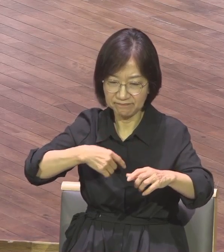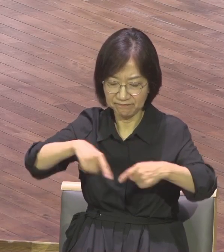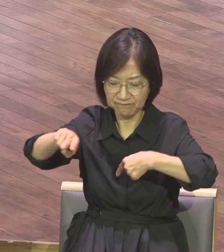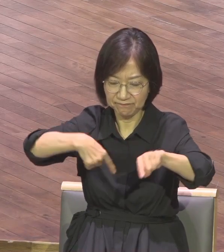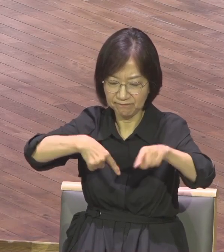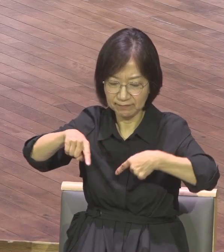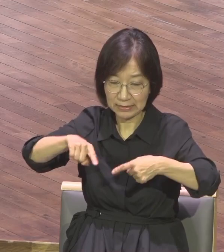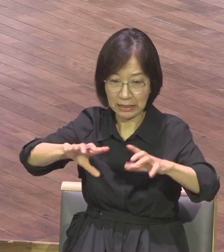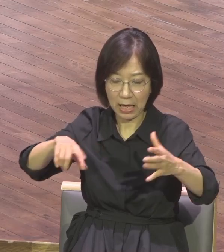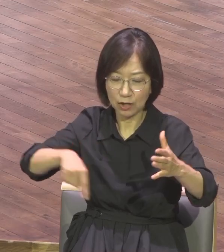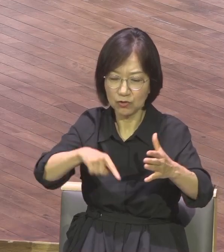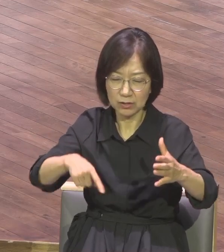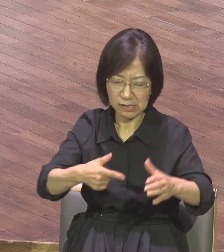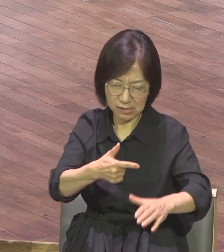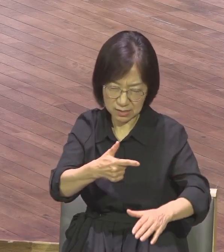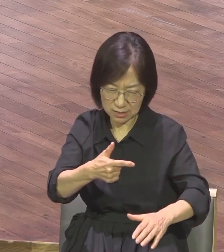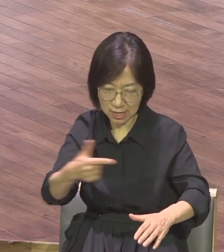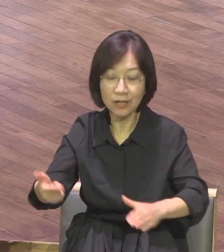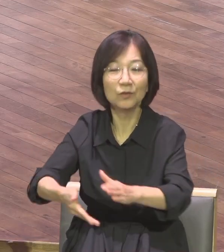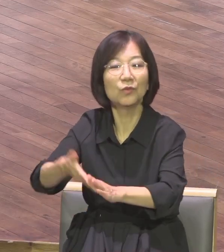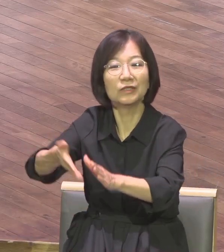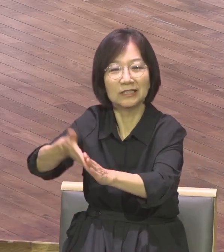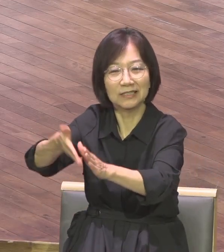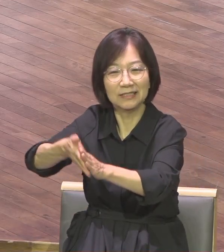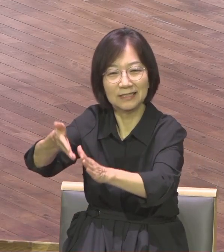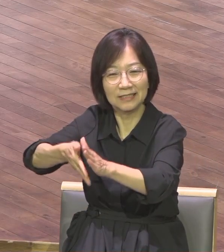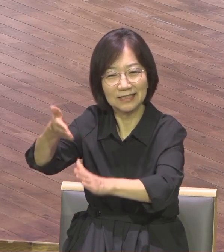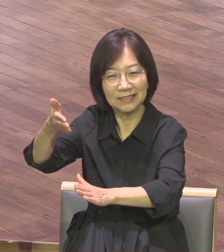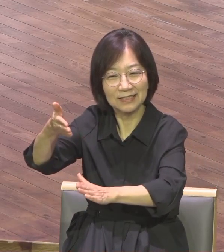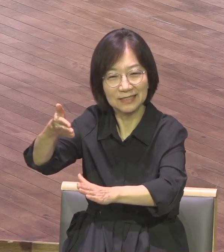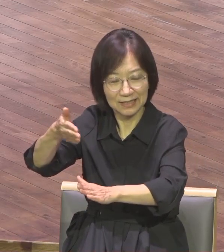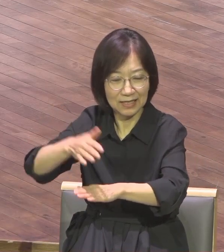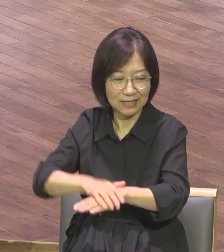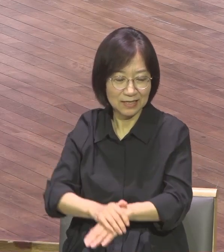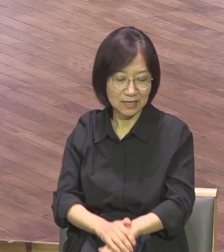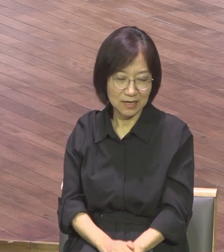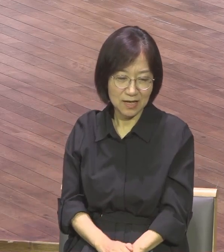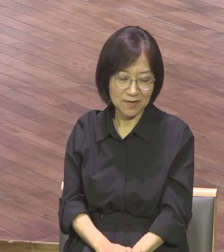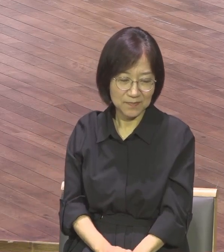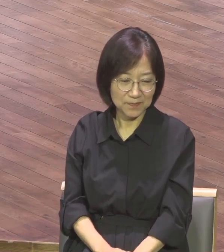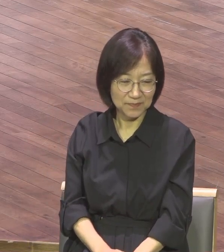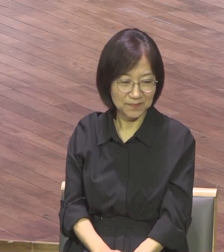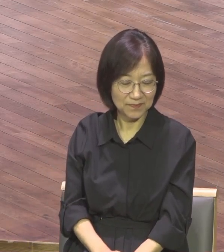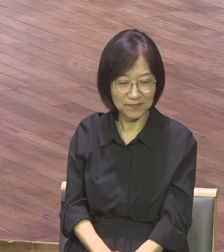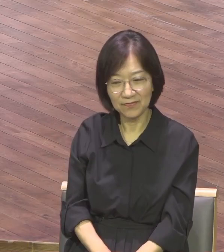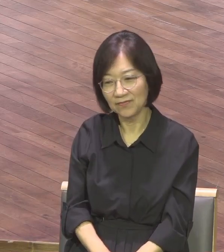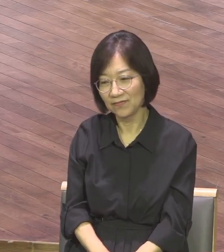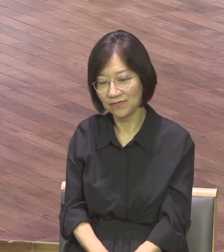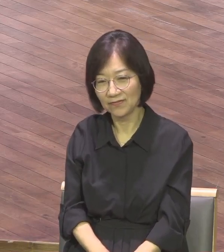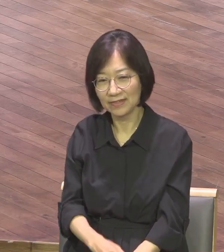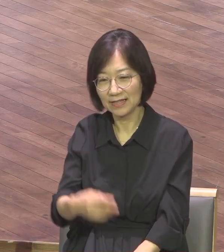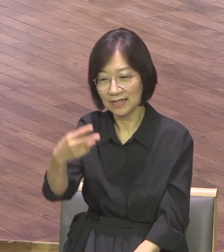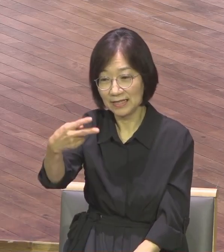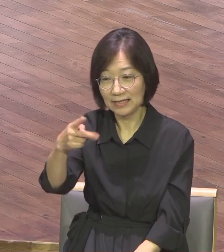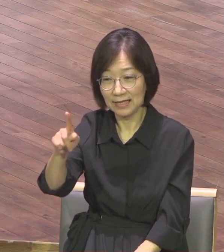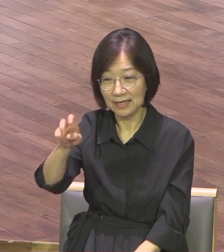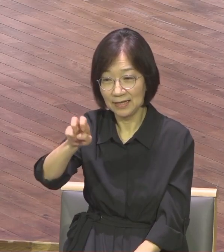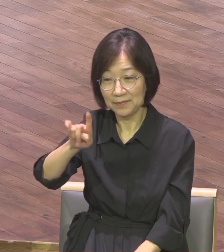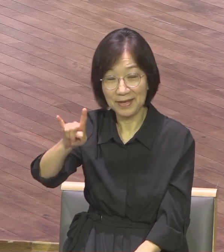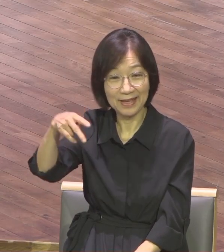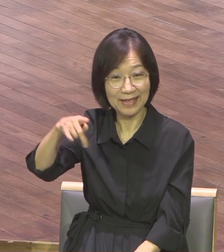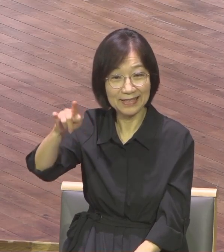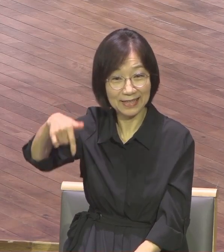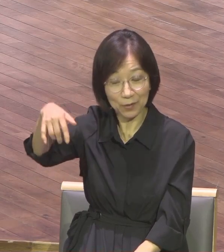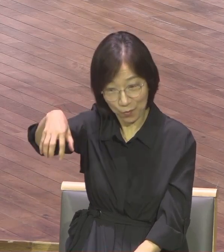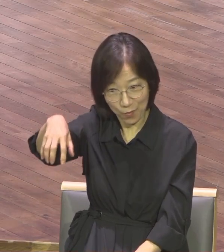도시였어요. 로마가 전 세계를 다 장악했잖아요. 근데 큰 도시였어요. 당시 이 다메섹에는